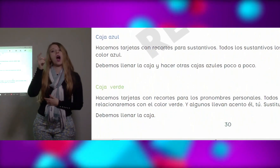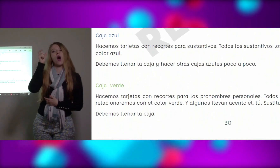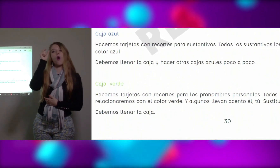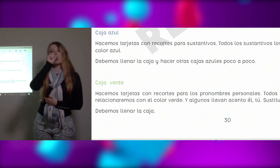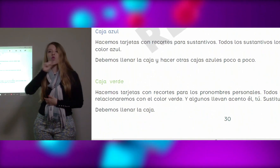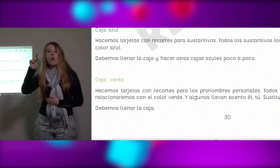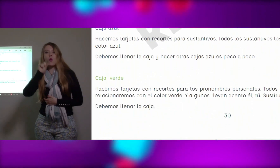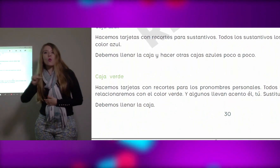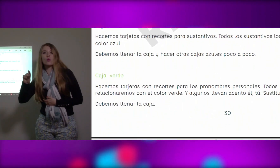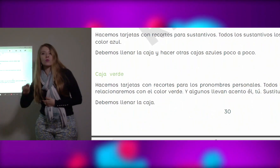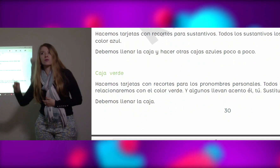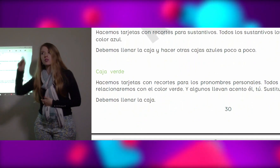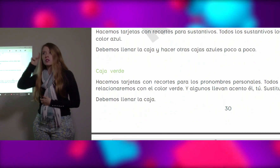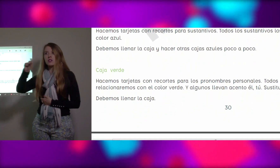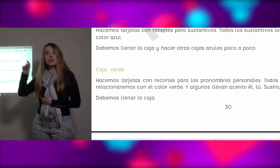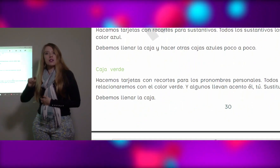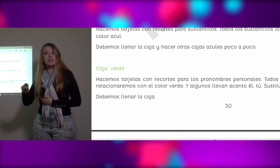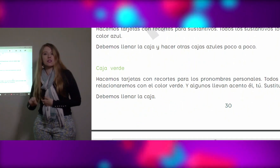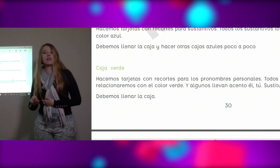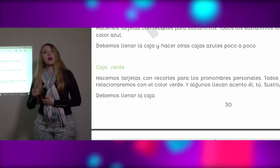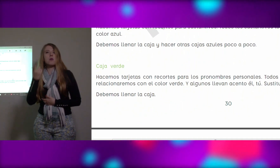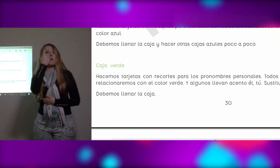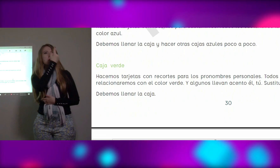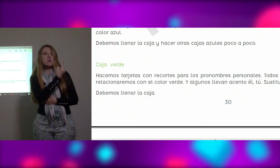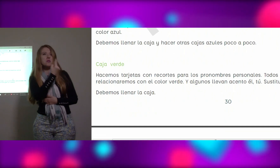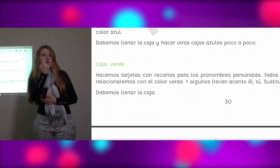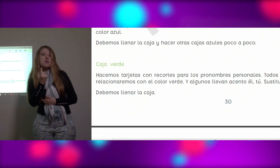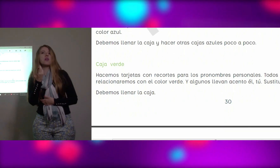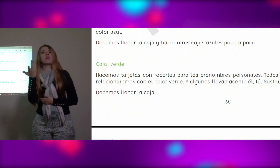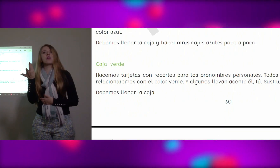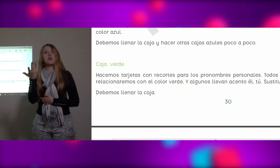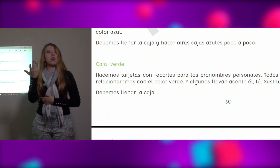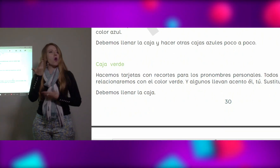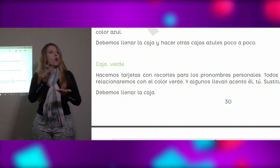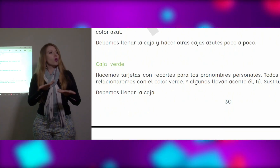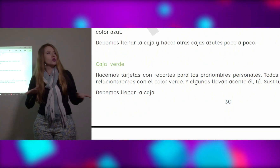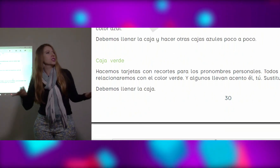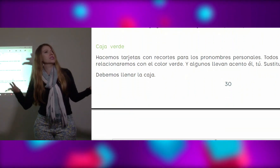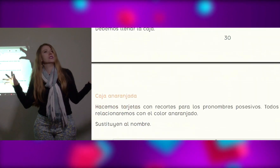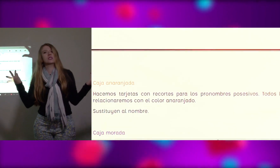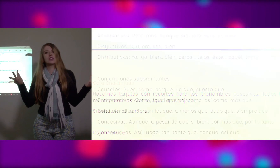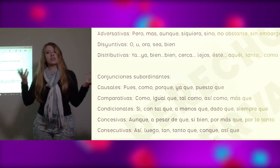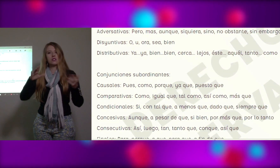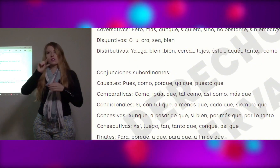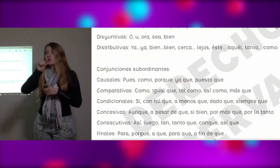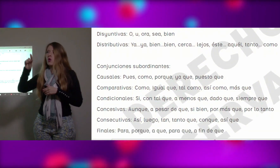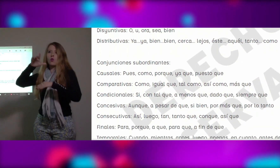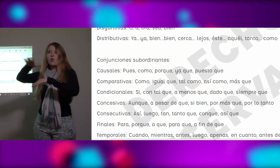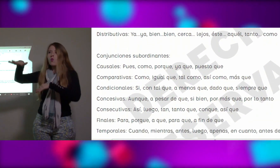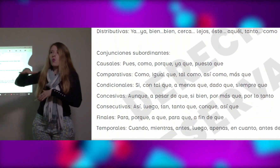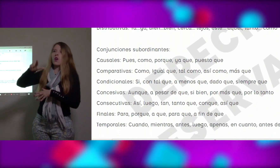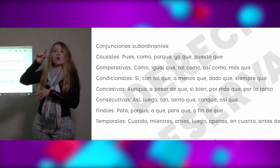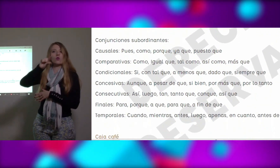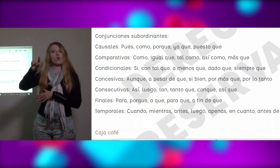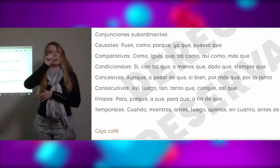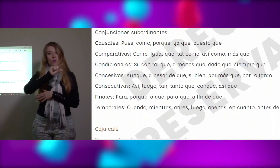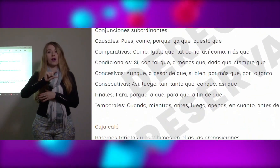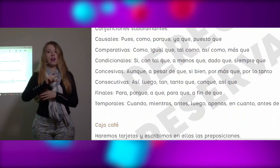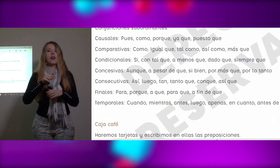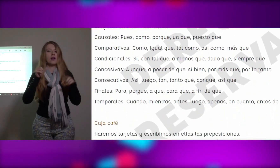Este es para sustantivos, palabras de cosas, objetos,